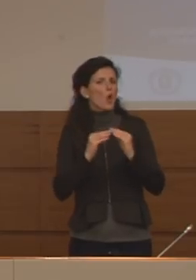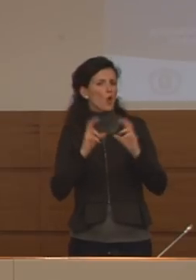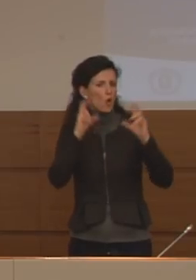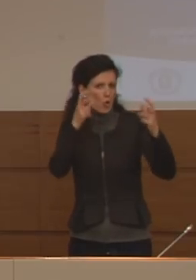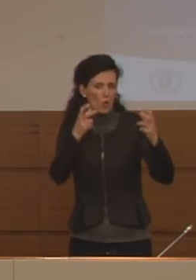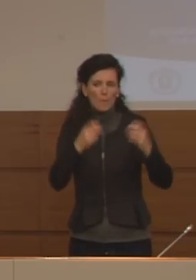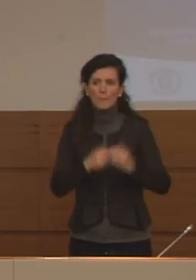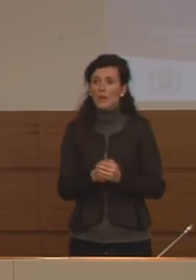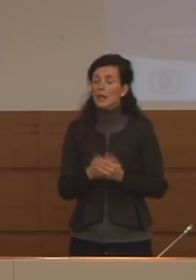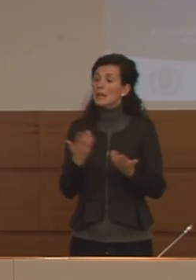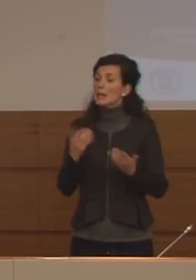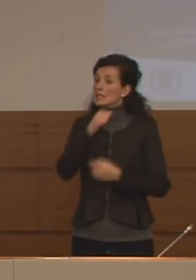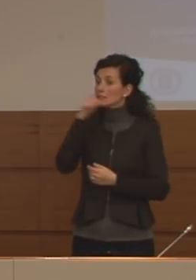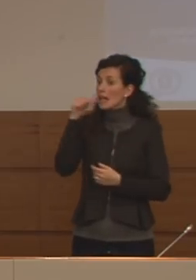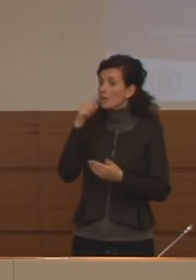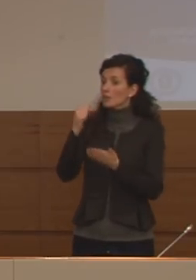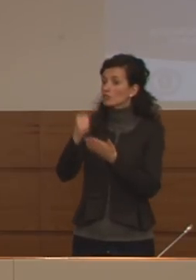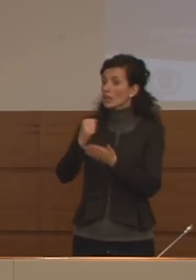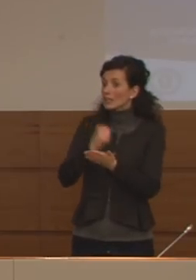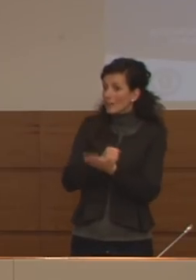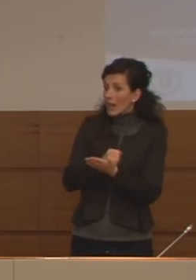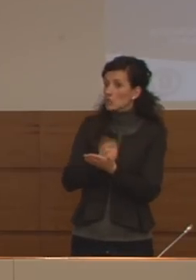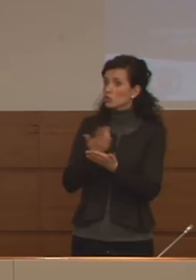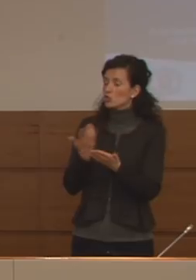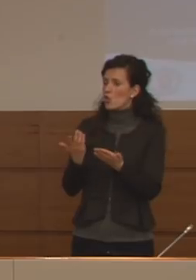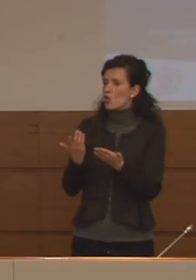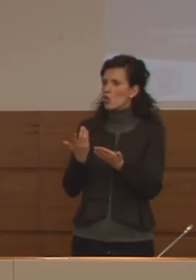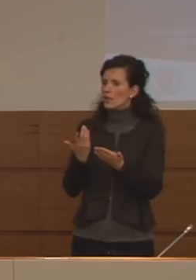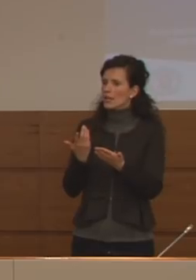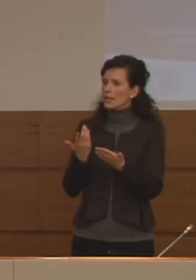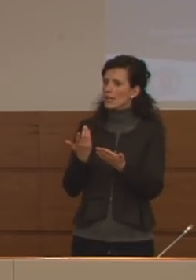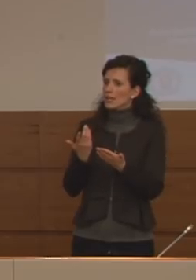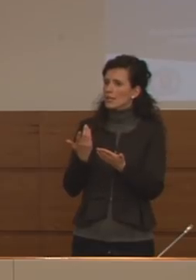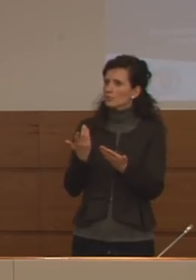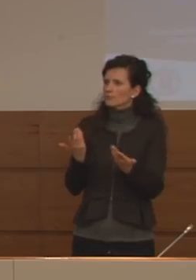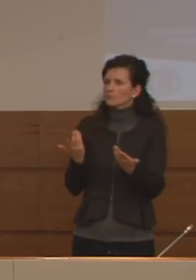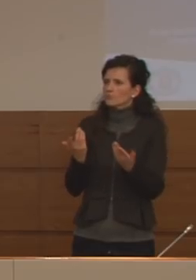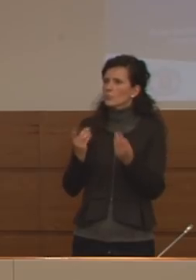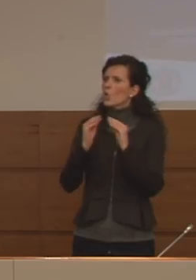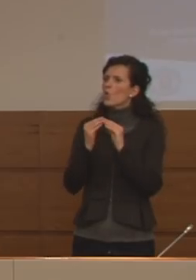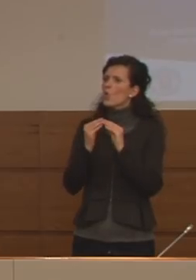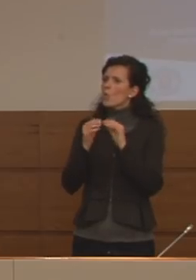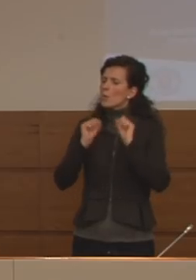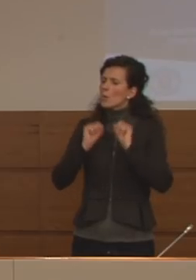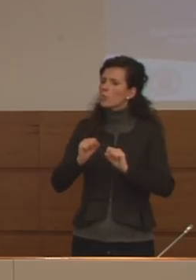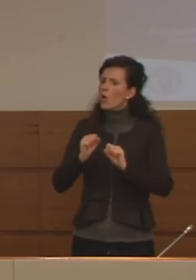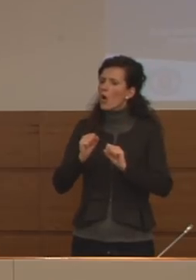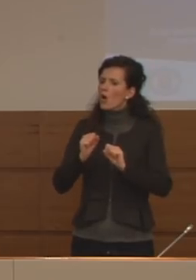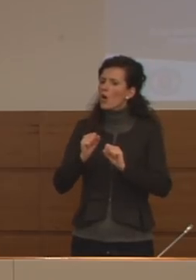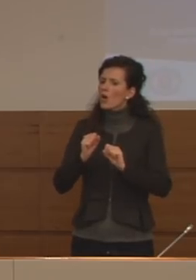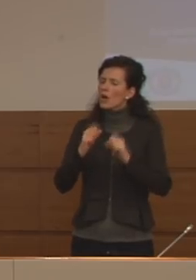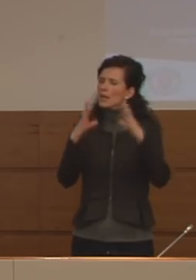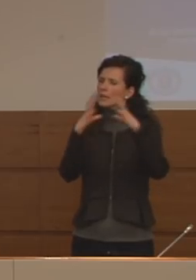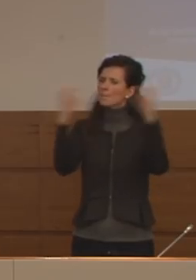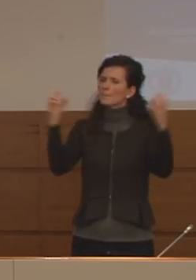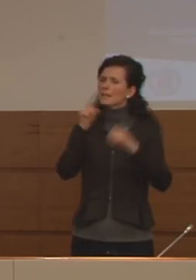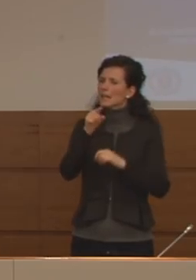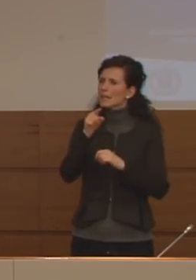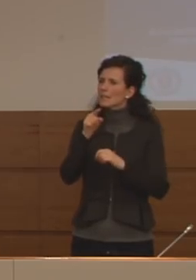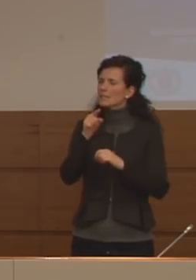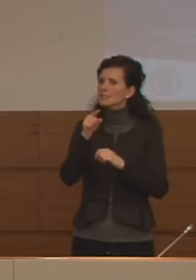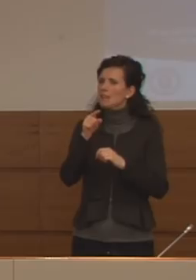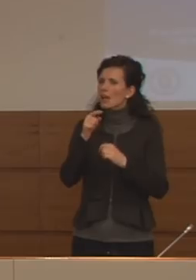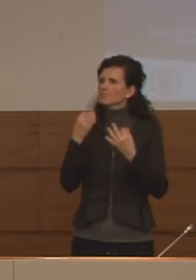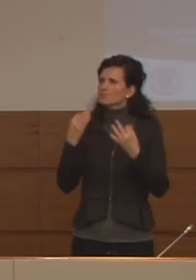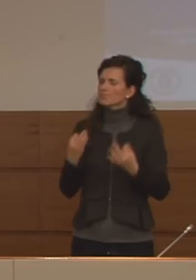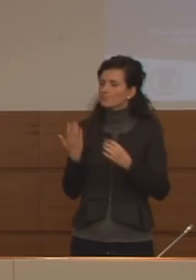delle certificazioni cioè come farete a avere diciamo la certezza che poi le imprese effettivamente